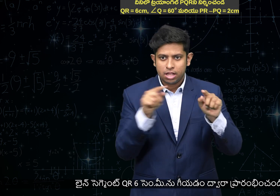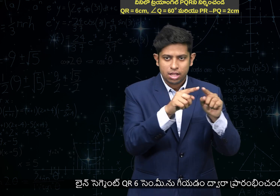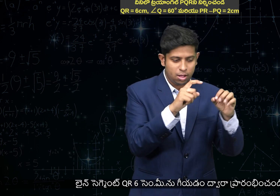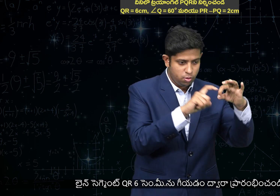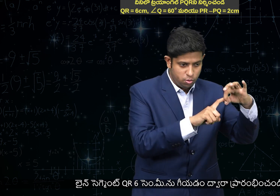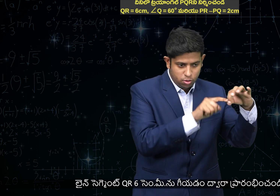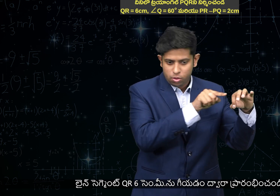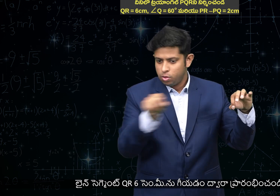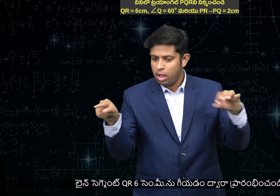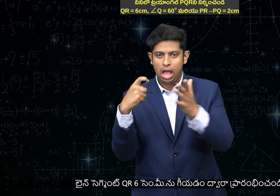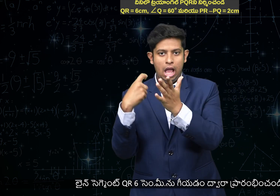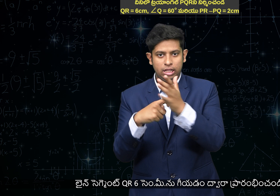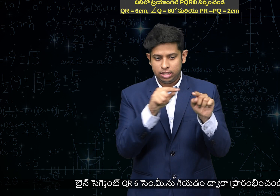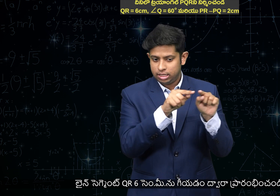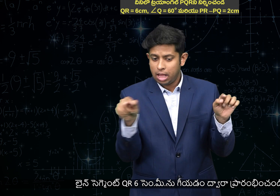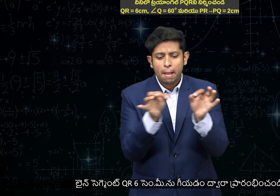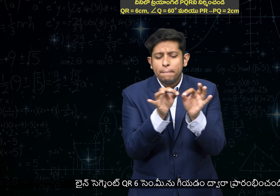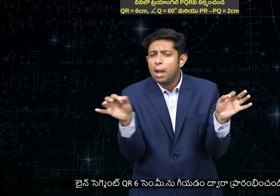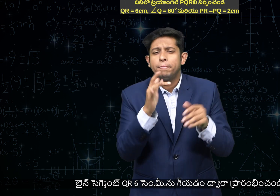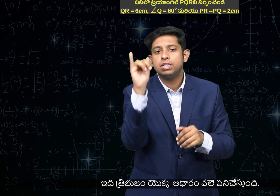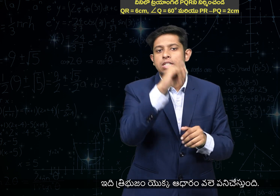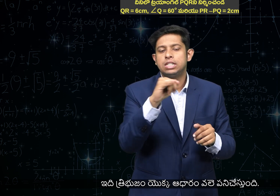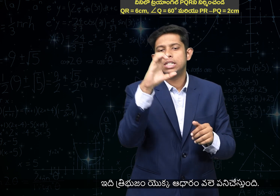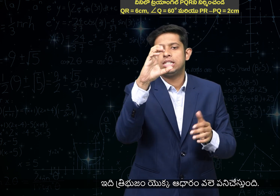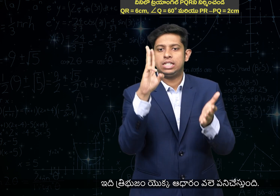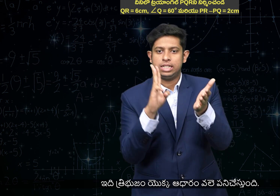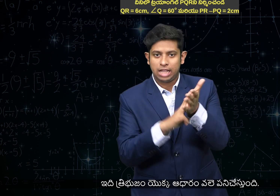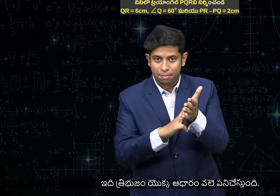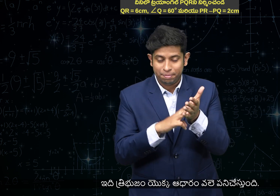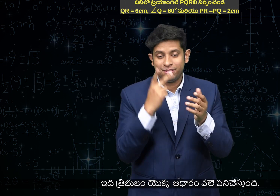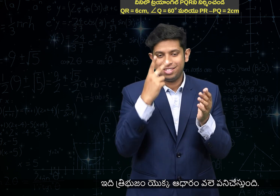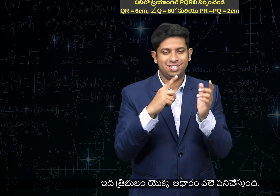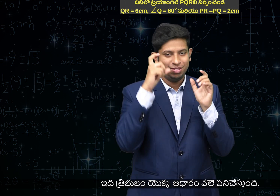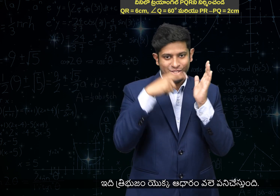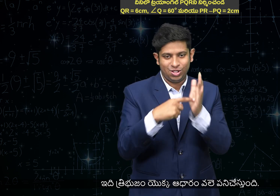సెంటీమీటర్లను గీయడం ద్వారా ప్రారంభించండి. ఇది త్రిభుజం యొక్క ఆధారం వలె